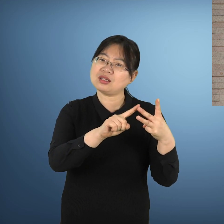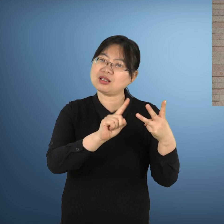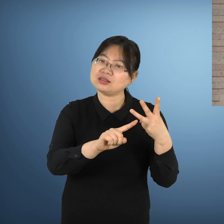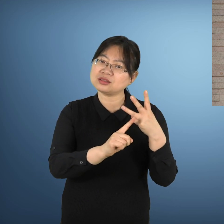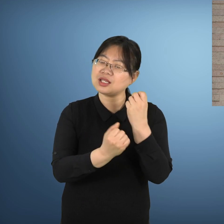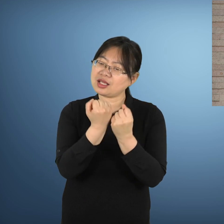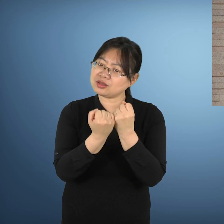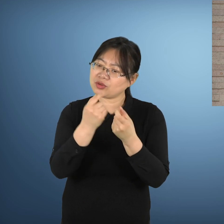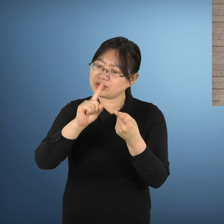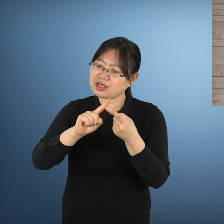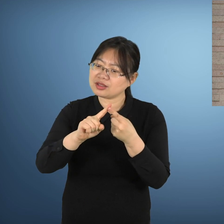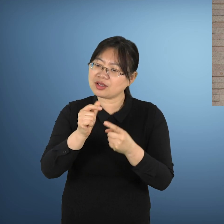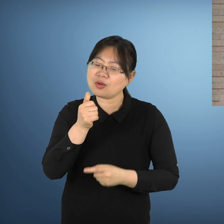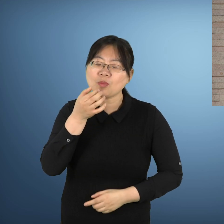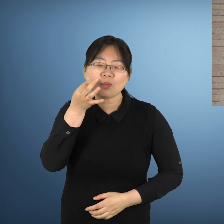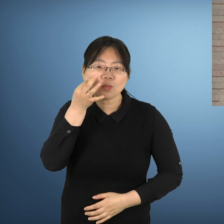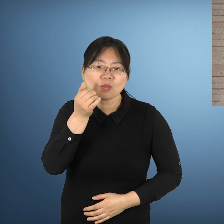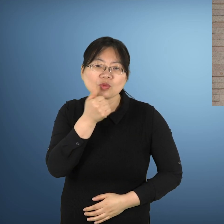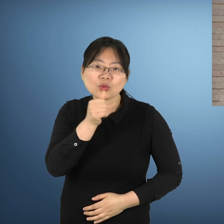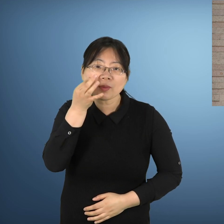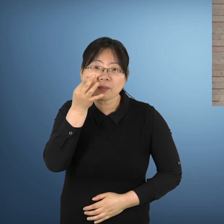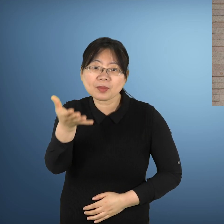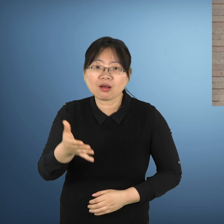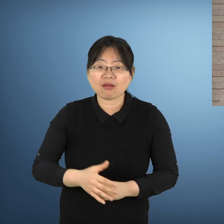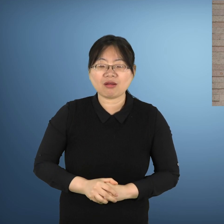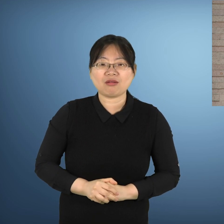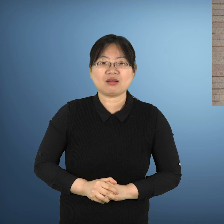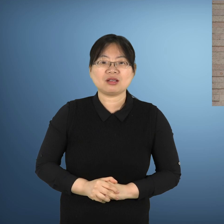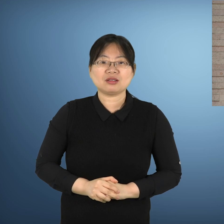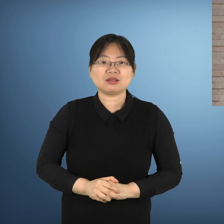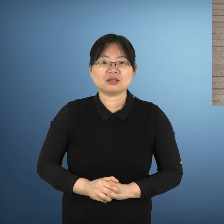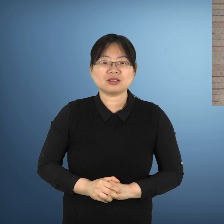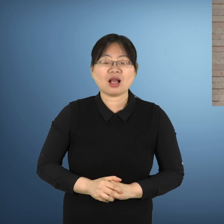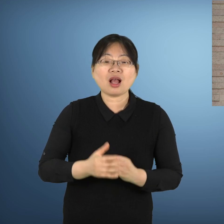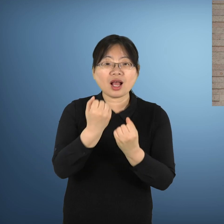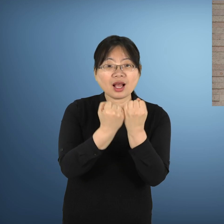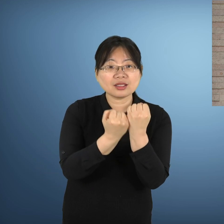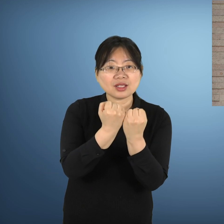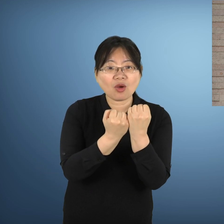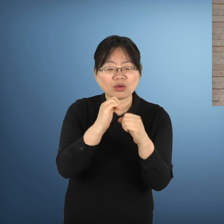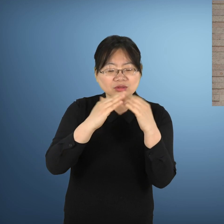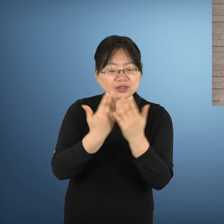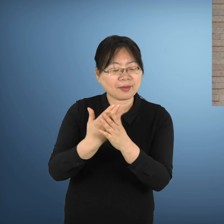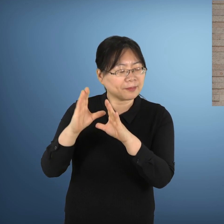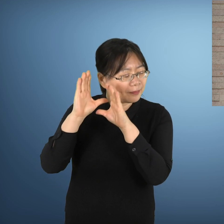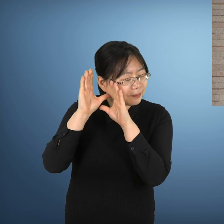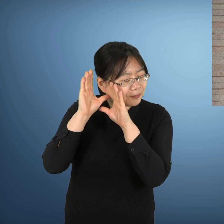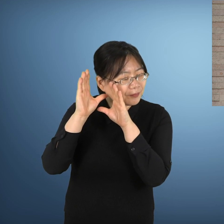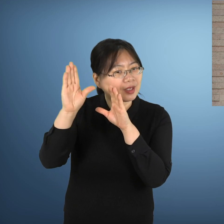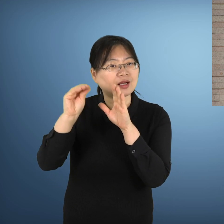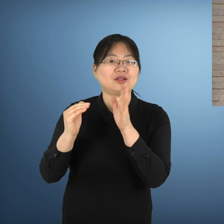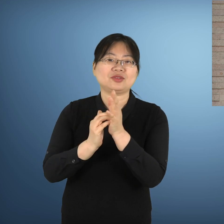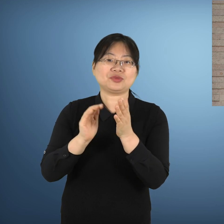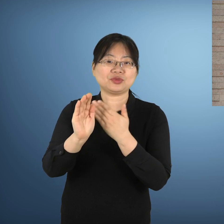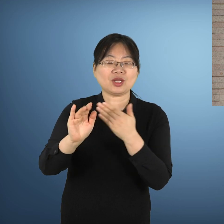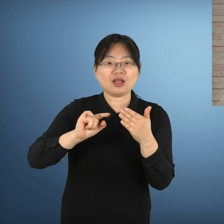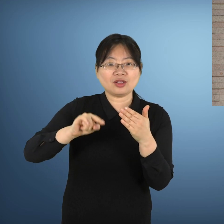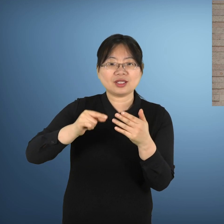해석을 소개할 거예요. 그러면 그 해석을 다 듣고 나서 우리는 그 중에